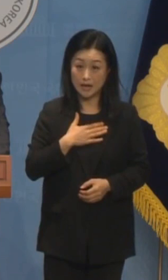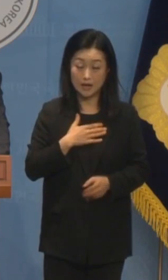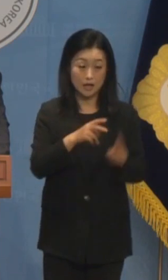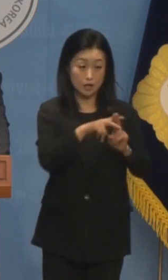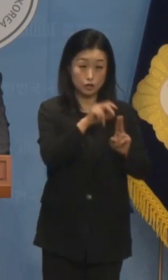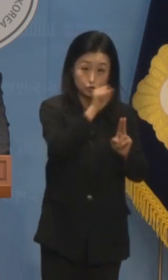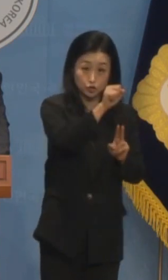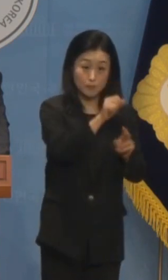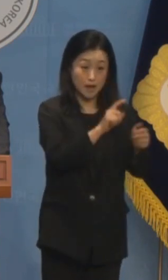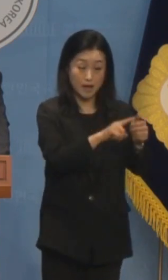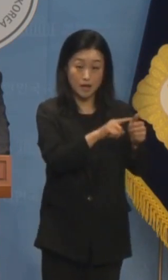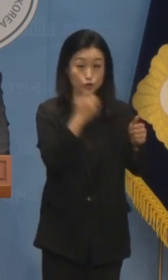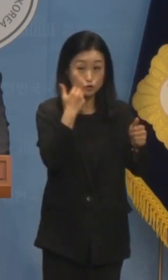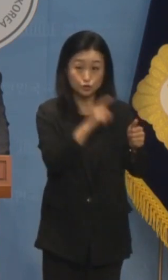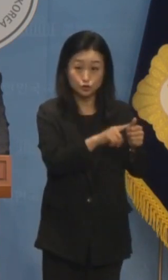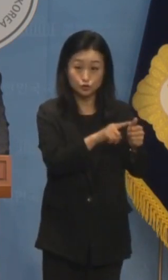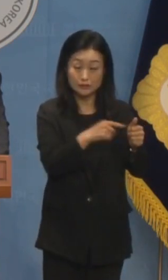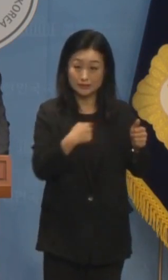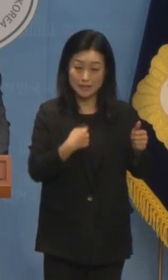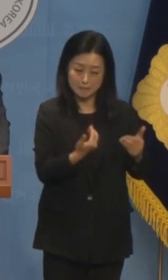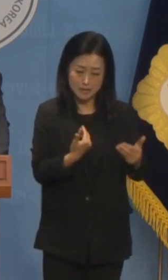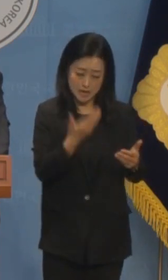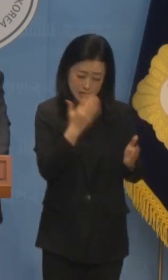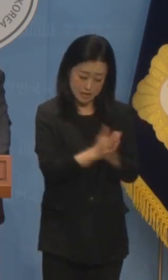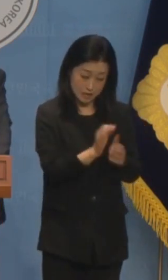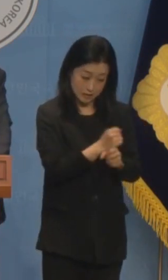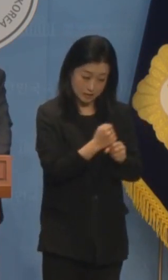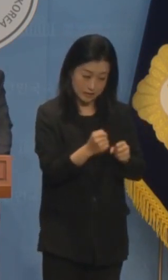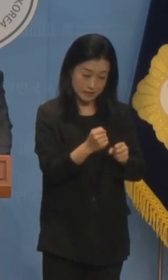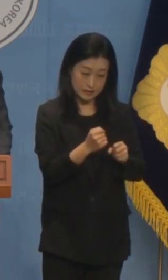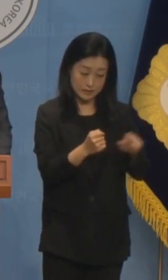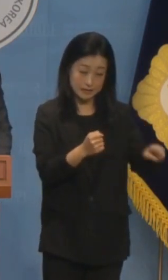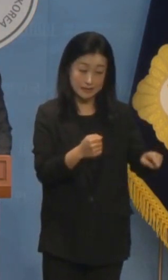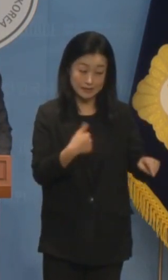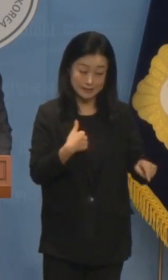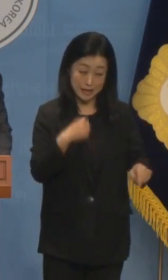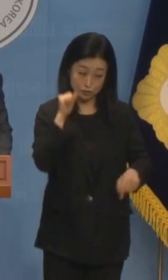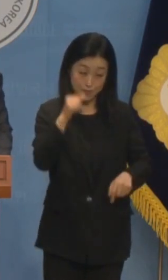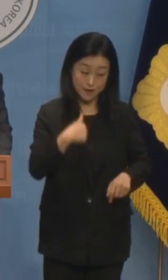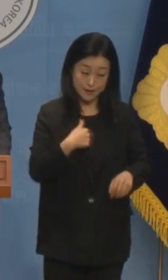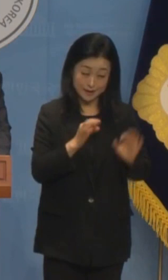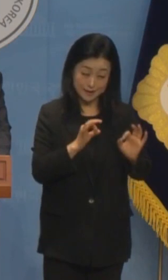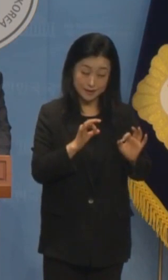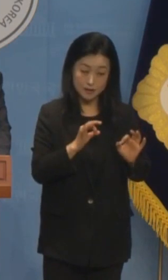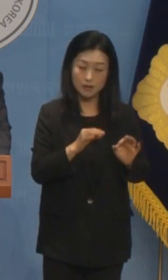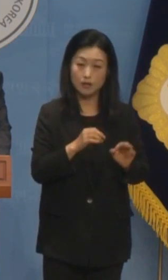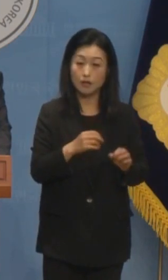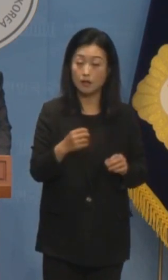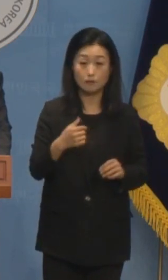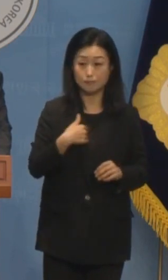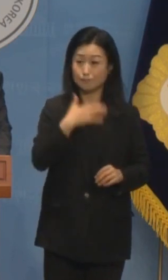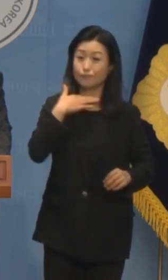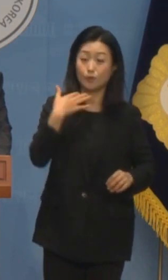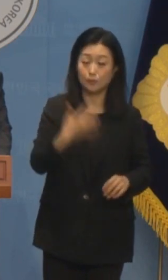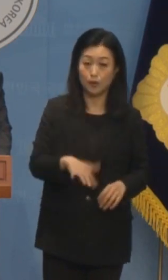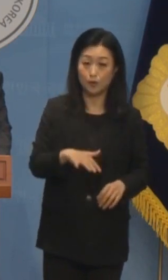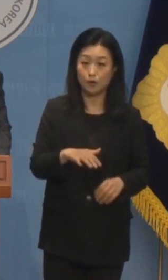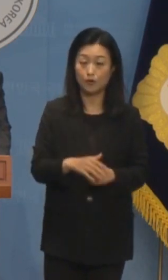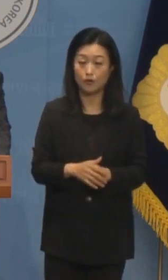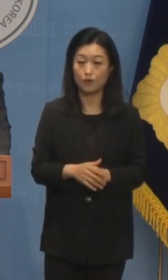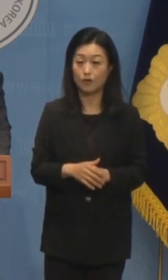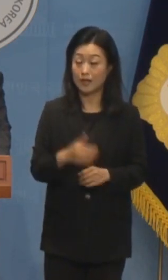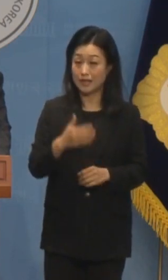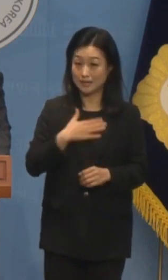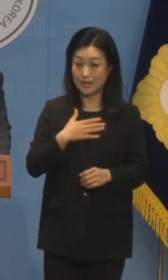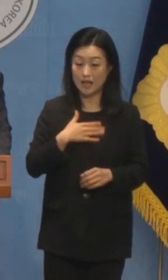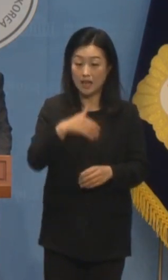한 바 없습니다. 검찰과 국정원은 저를 사전에 약속하고 선거 이후에 돈을 준